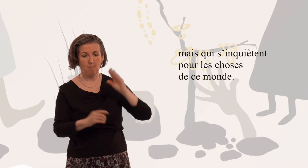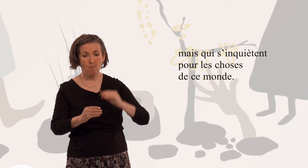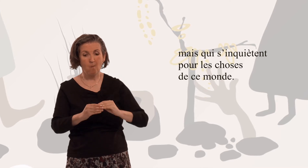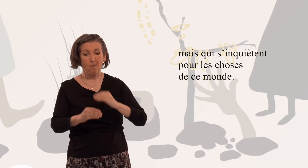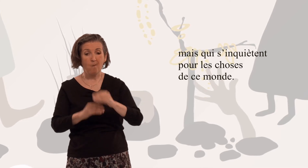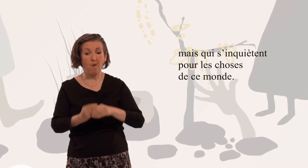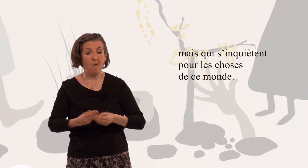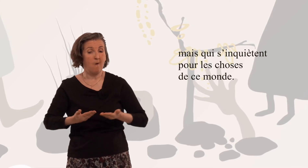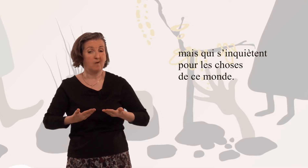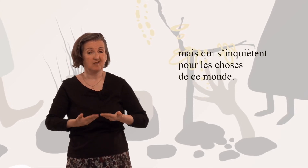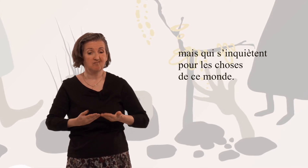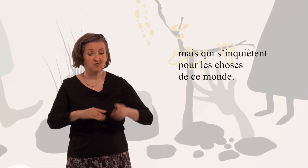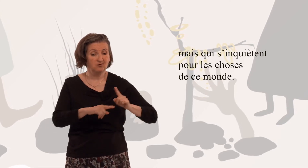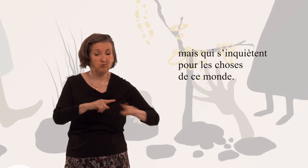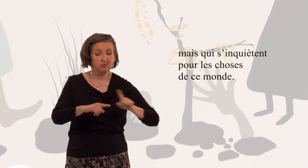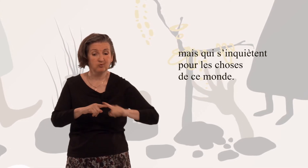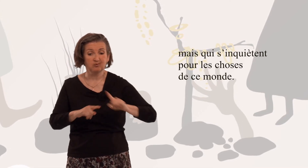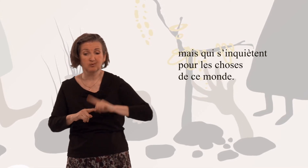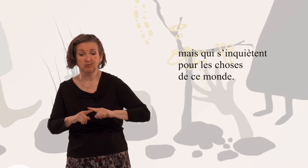s'inquiètent pour les choses de ce monde.